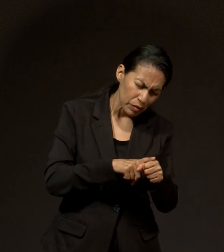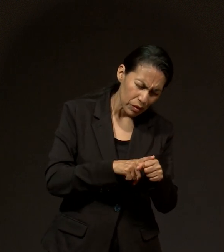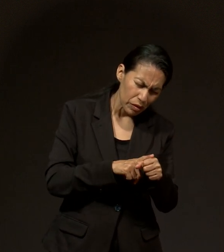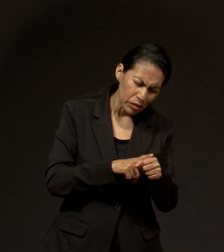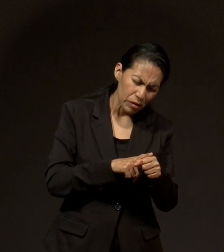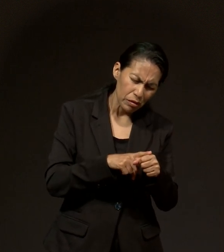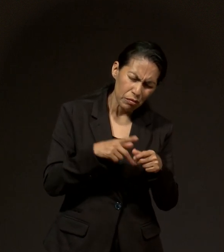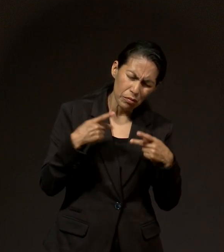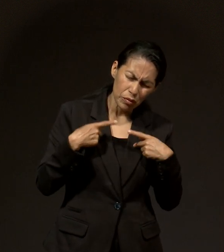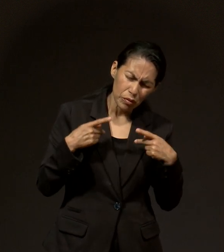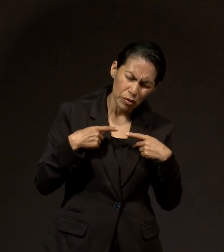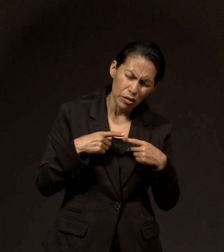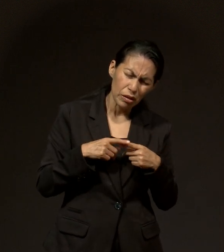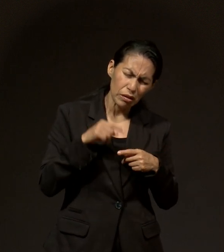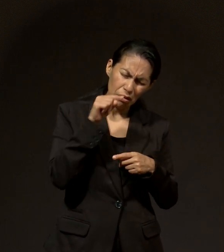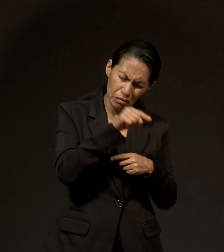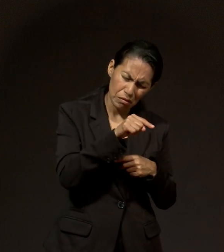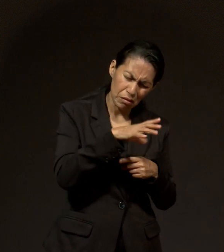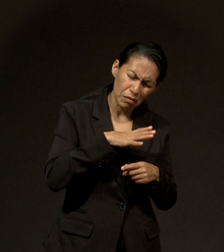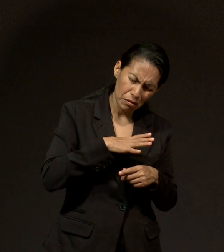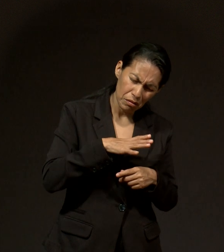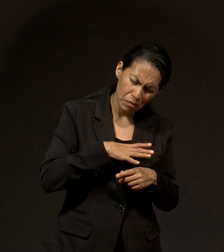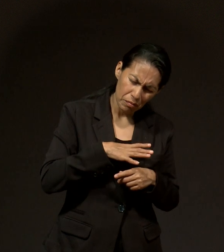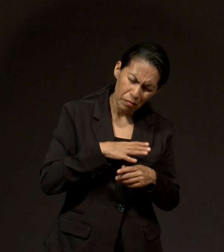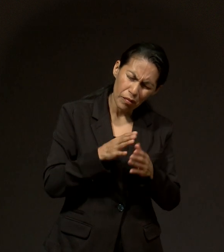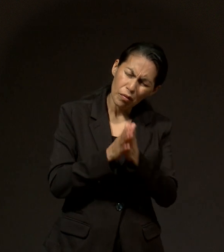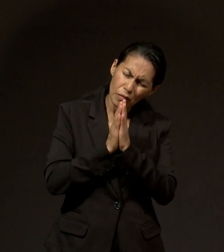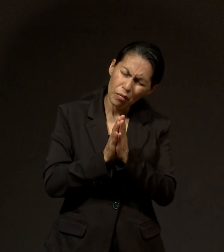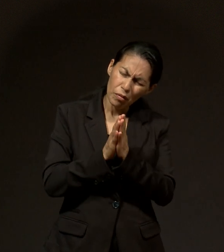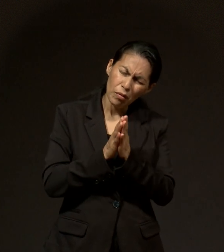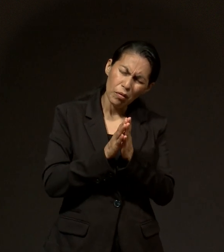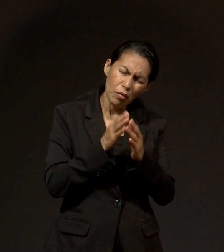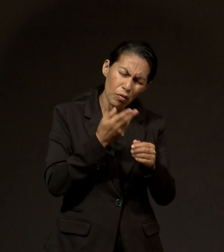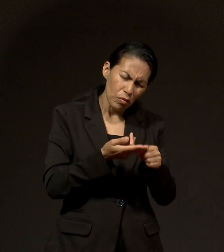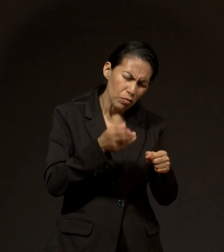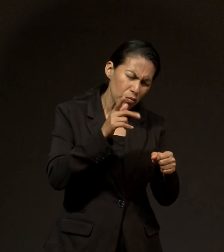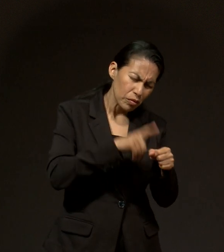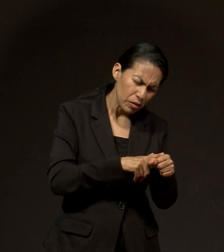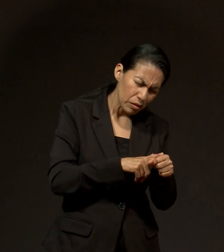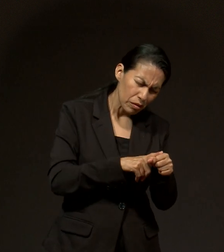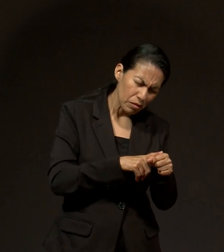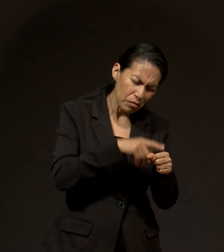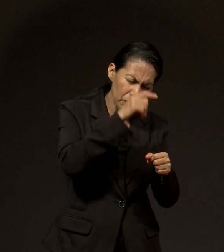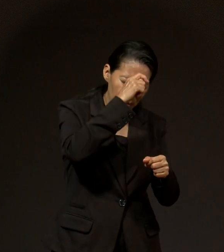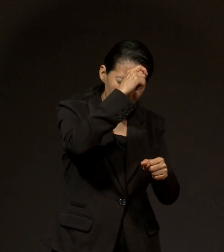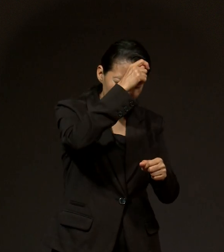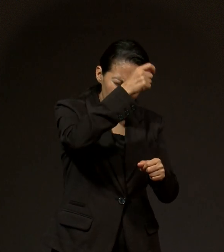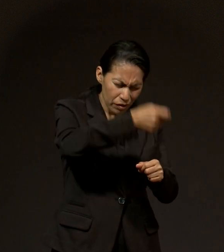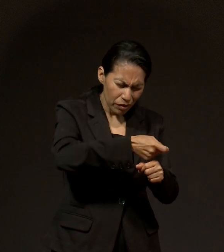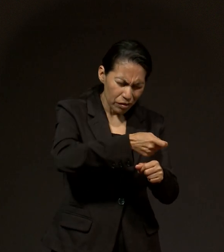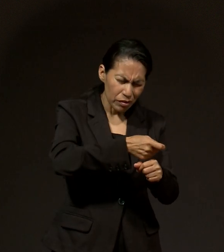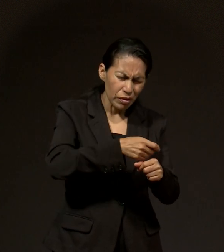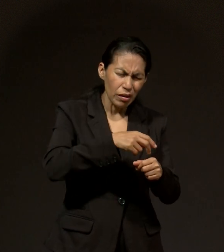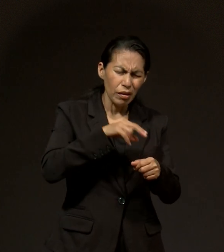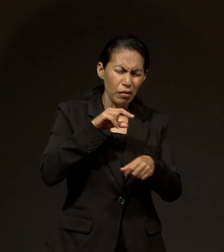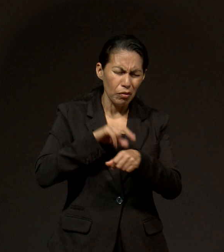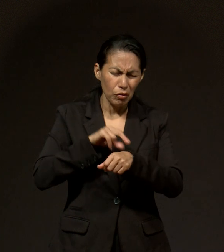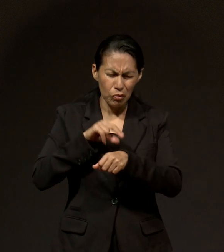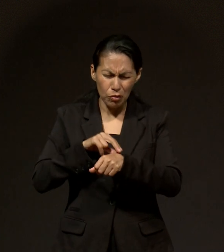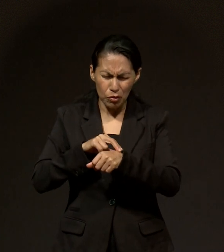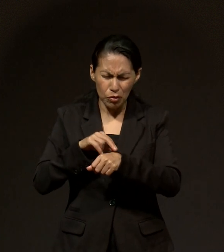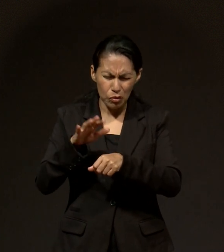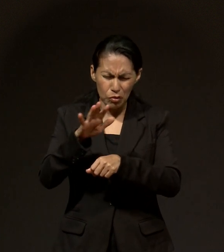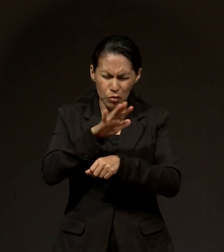Las personas Bendice Esos hospitales Que Que les des El